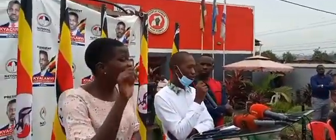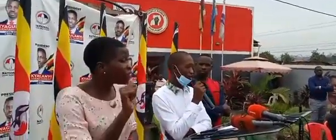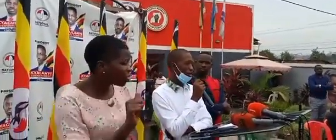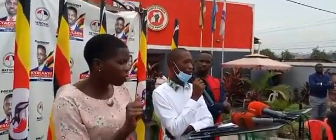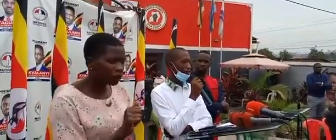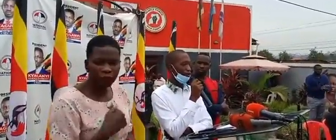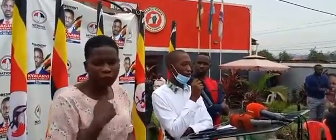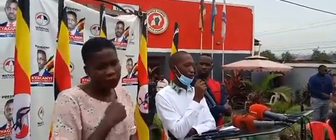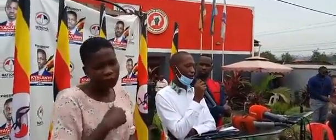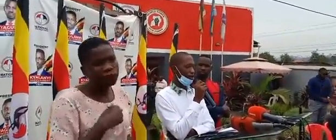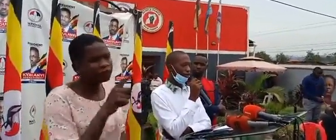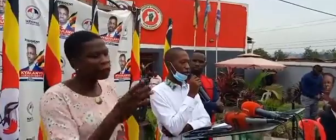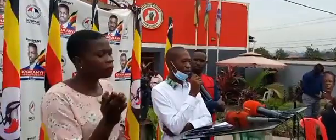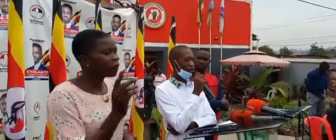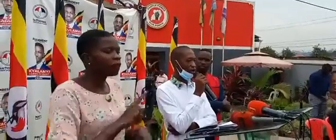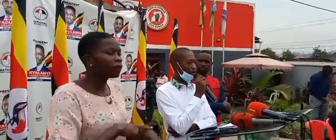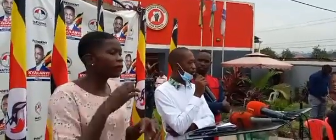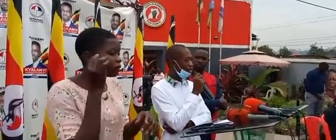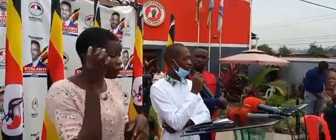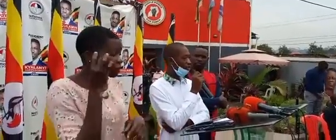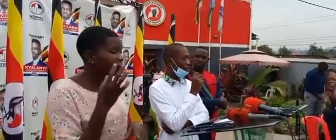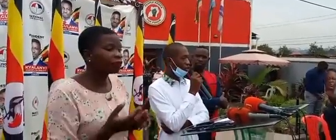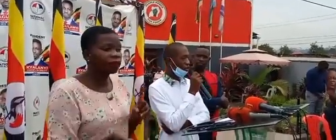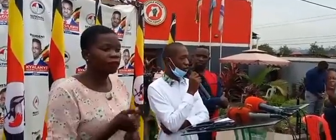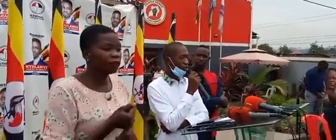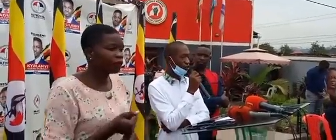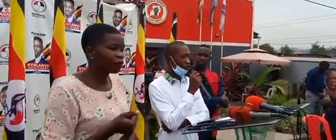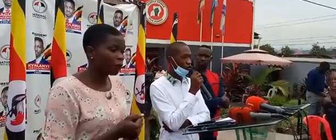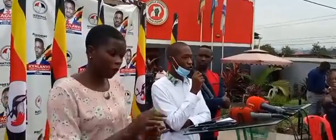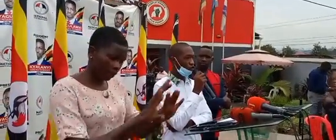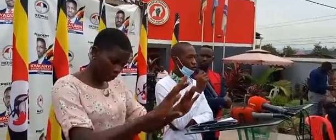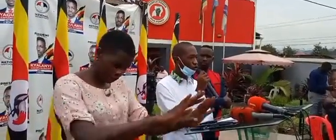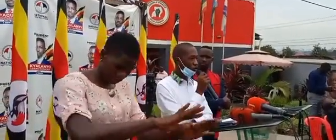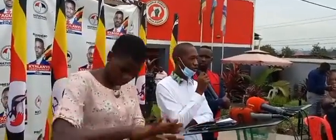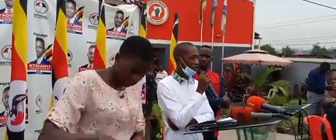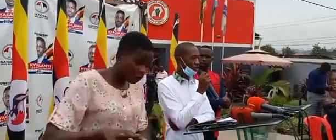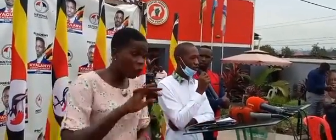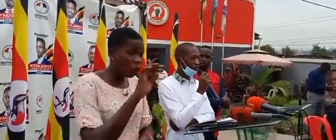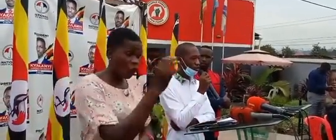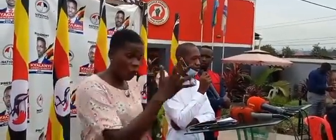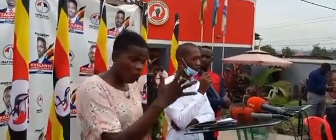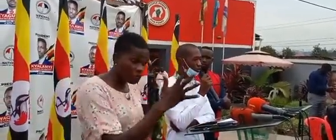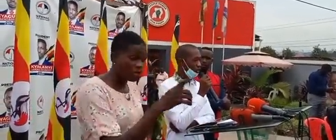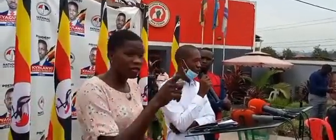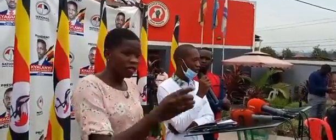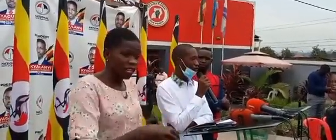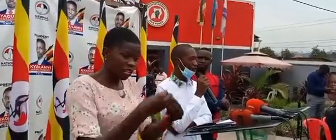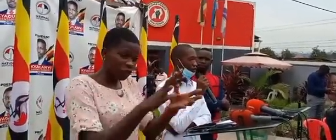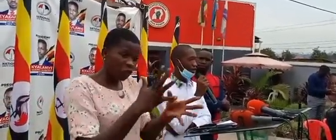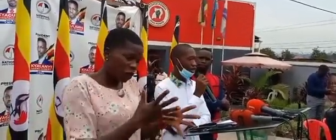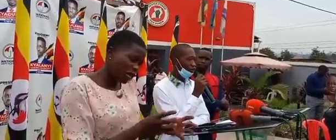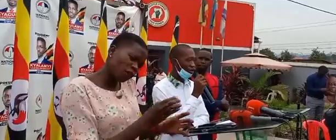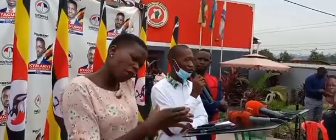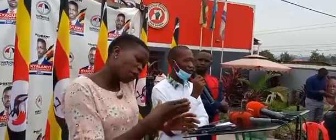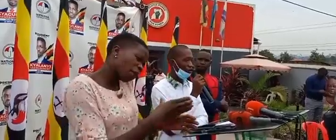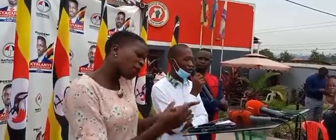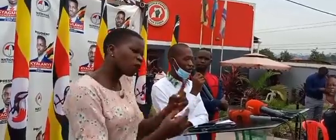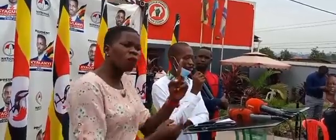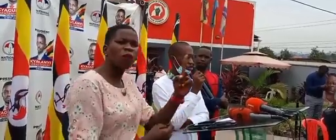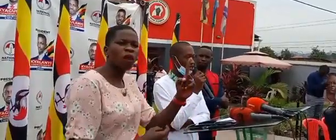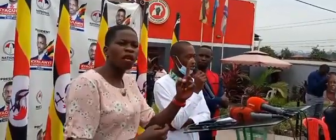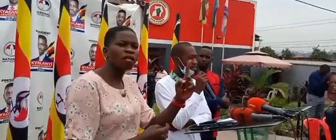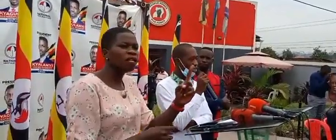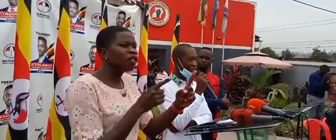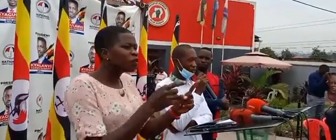kya nyonyola amaza kugema kwa kabila matono kwa ino kwe rongose za kongo mazoko yamba ato ina no kuiwa